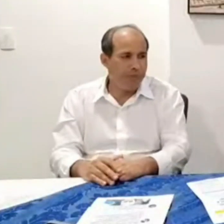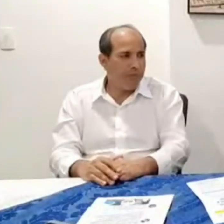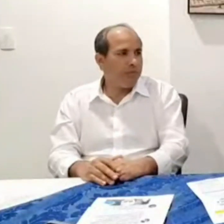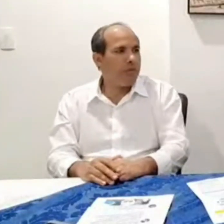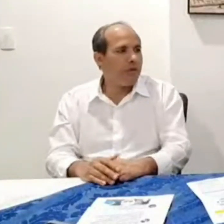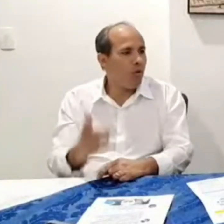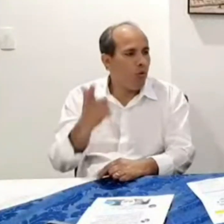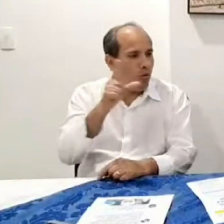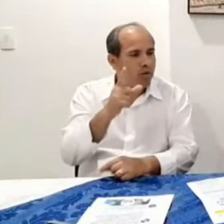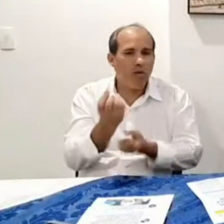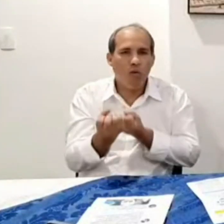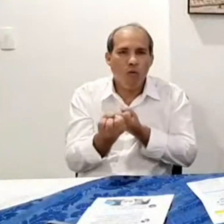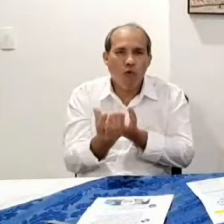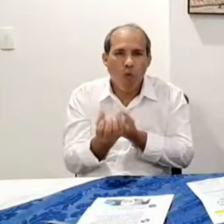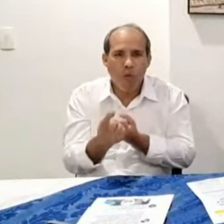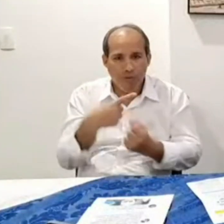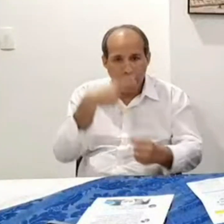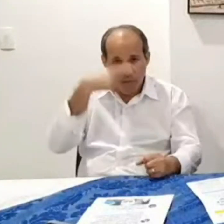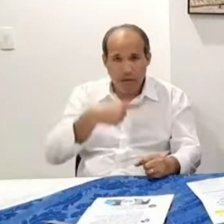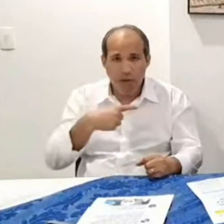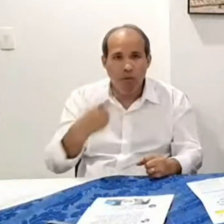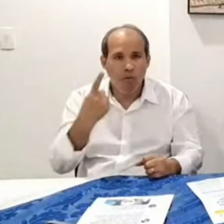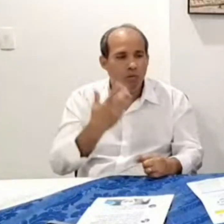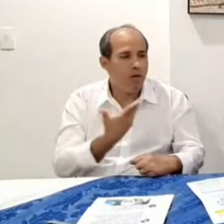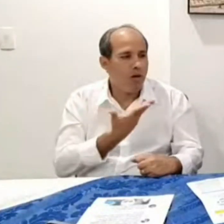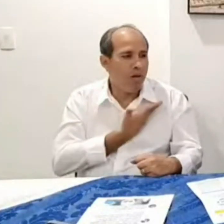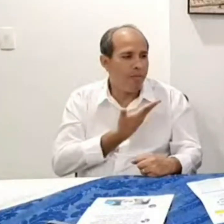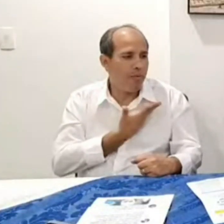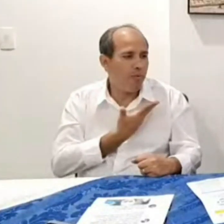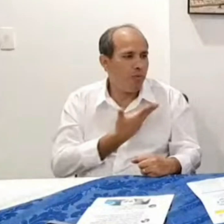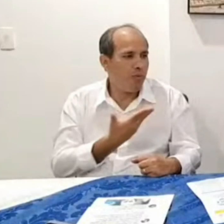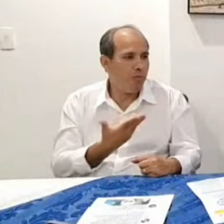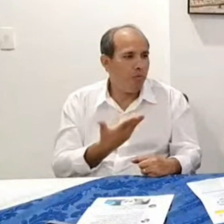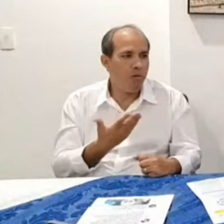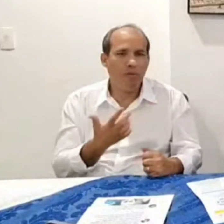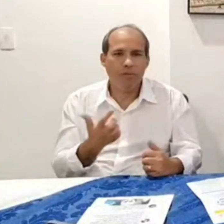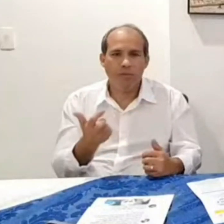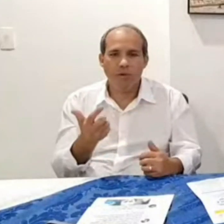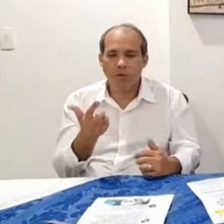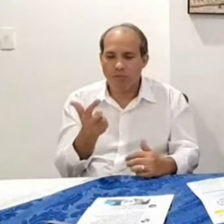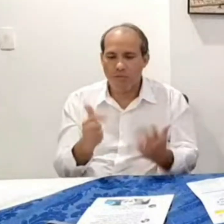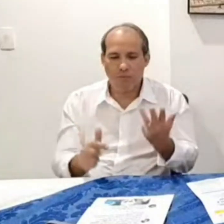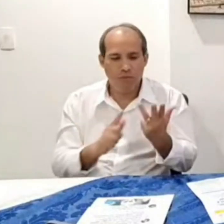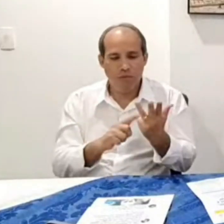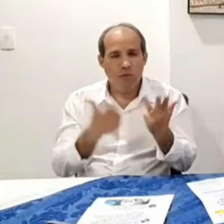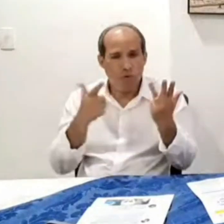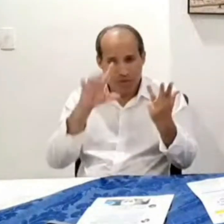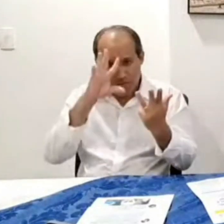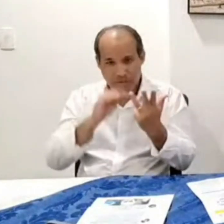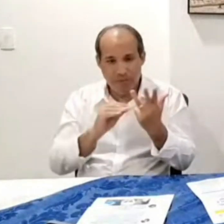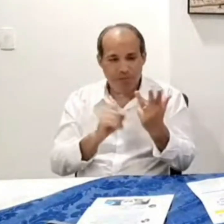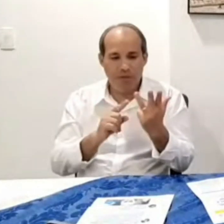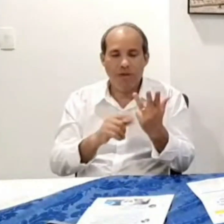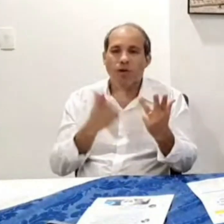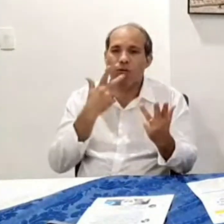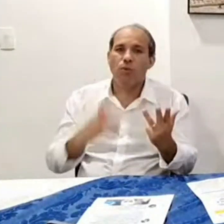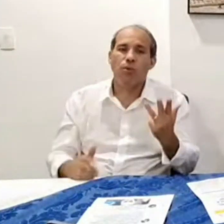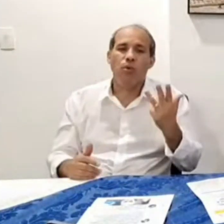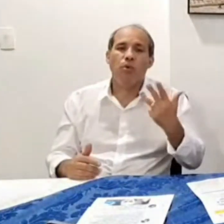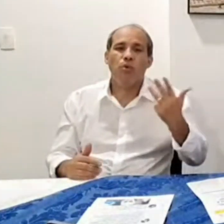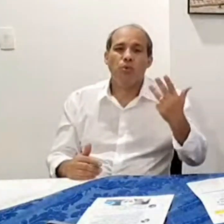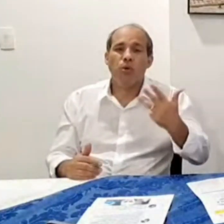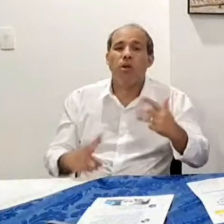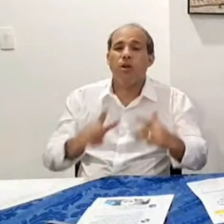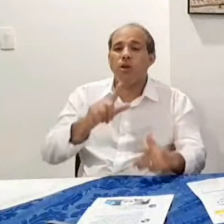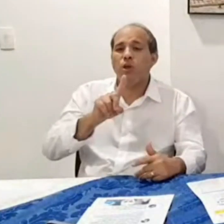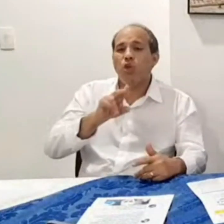diz aqui a matéria da semana, o nosso querido colega aí que não tem um dedo, né? Falando que o Lula e Dilma fizeram